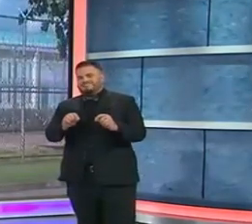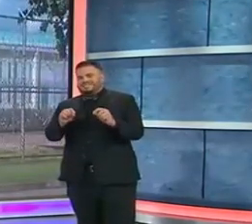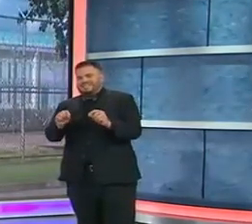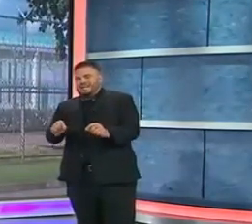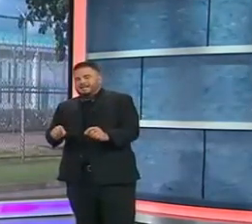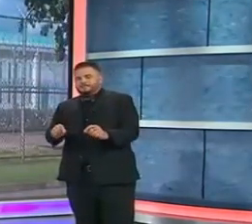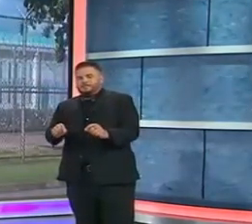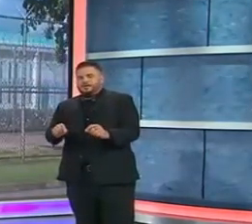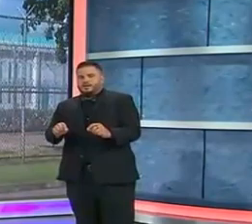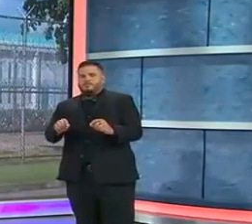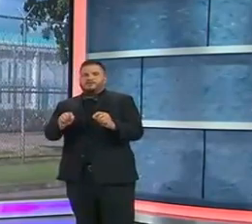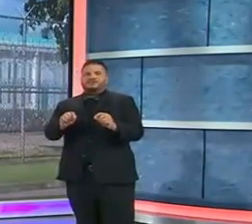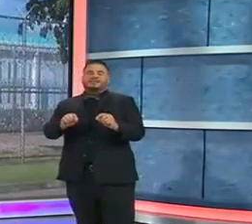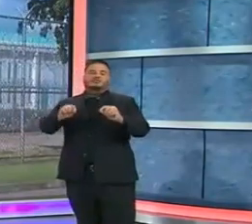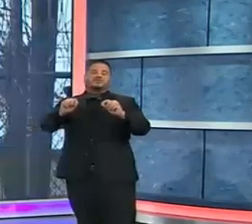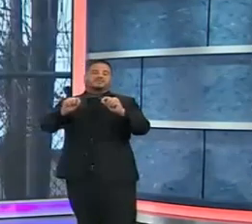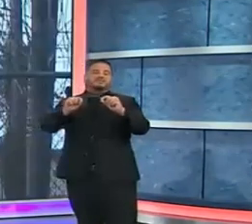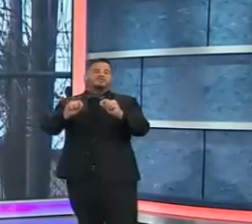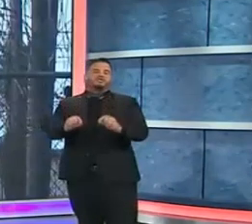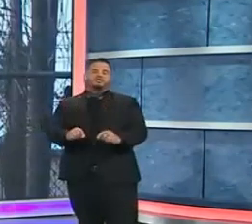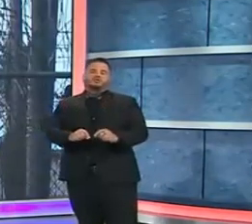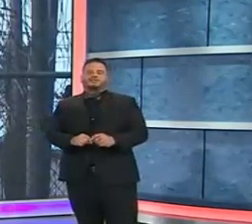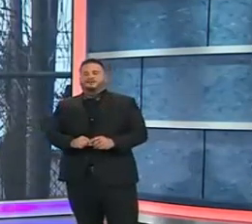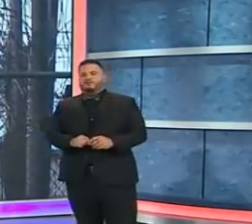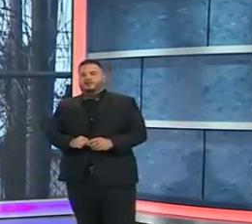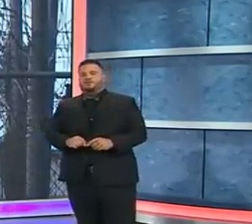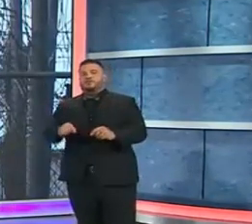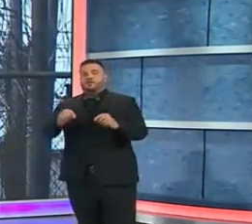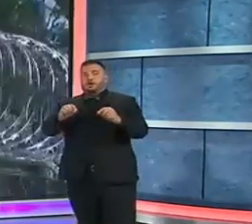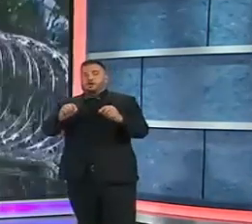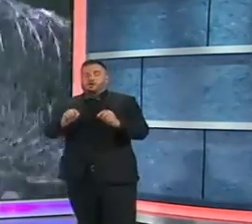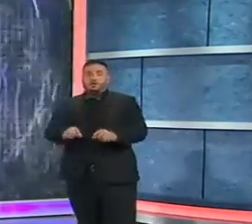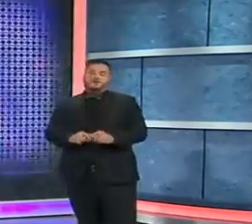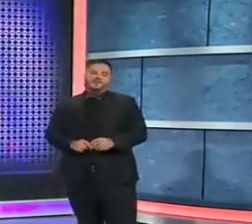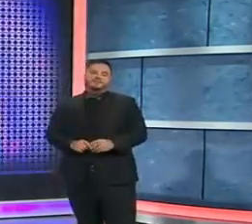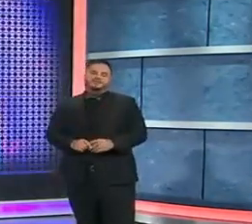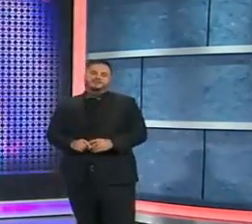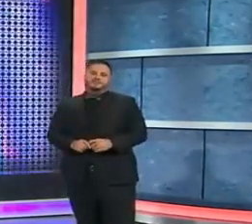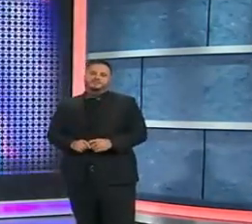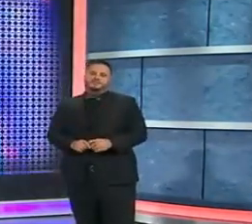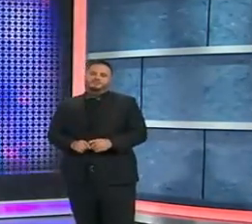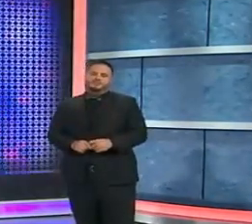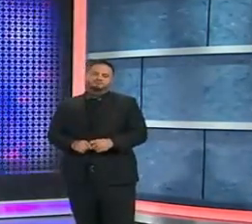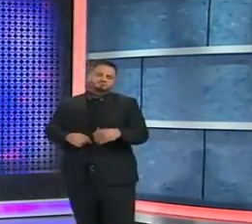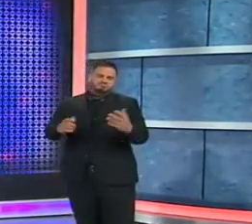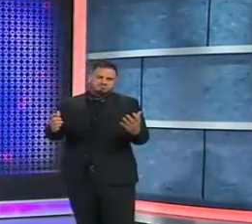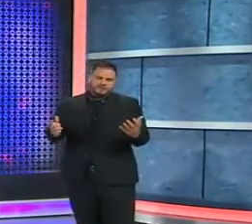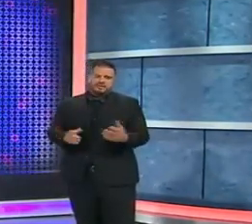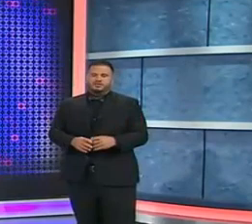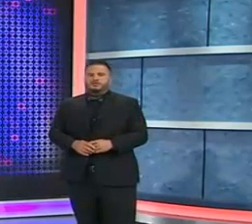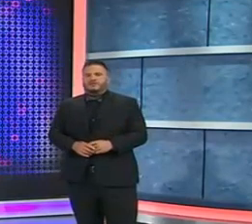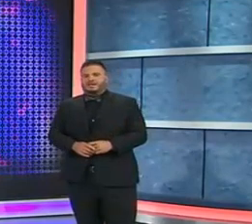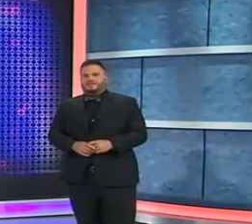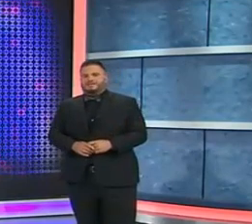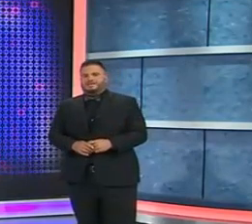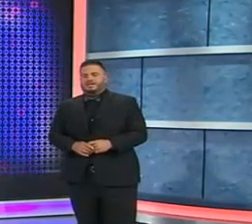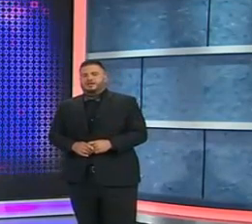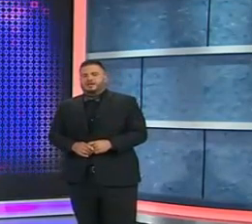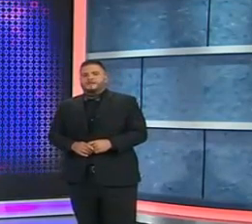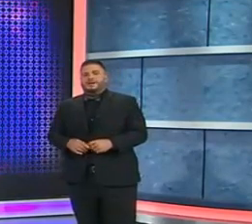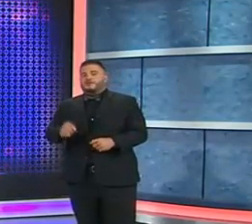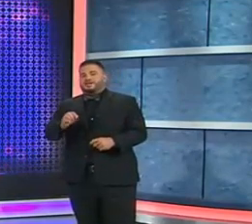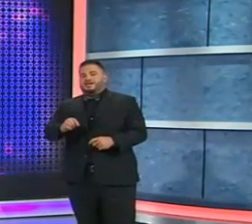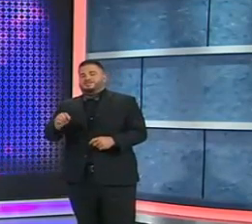fiscal especial por una investigación que hicimos nosotros hace más de un año. Hoy finalmente hacen un referido de un fiscal